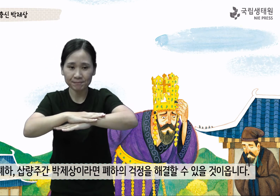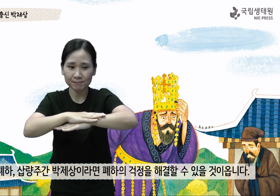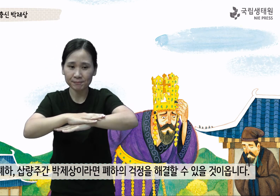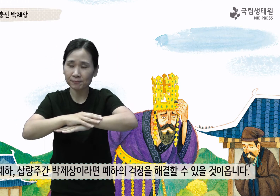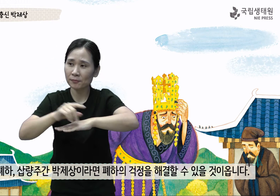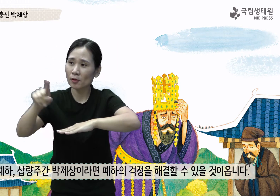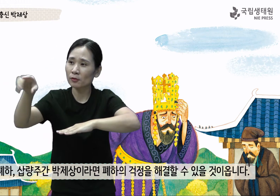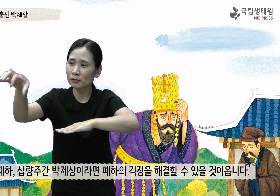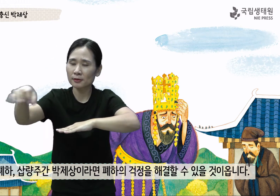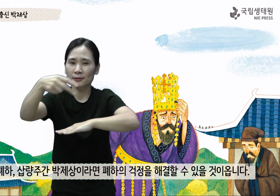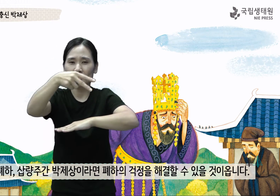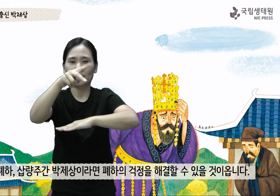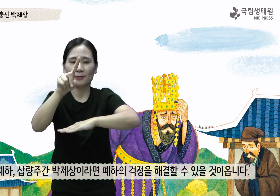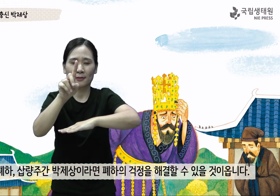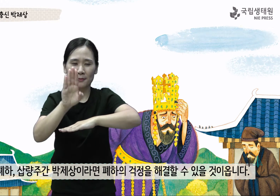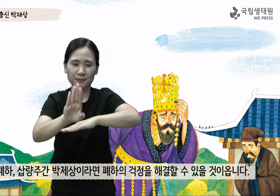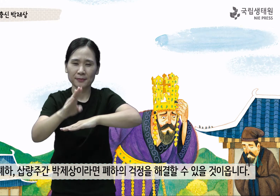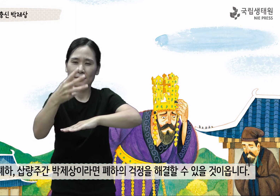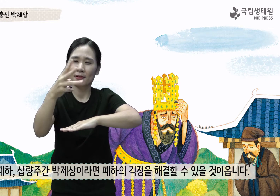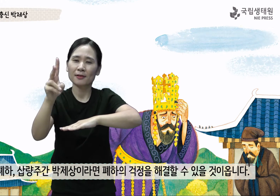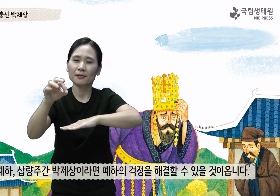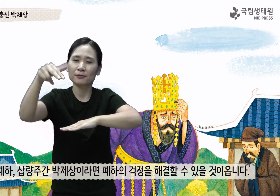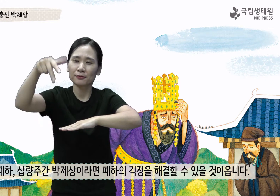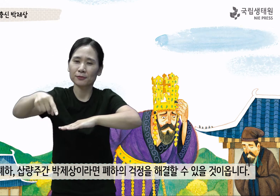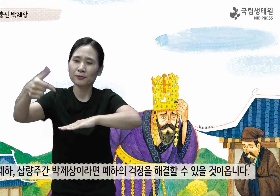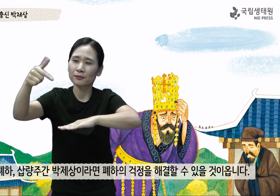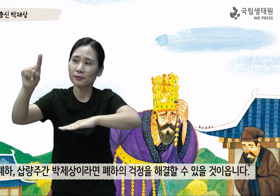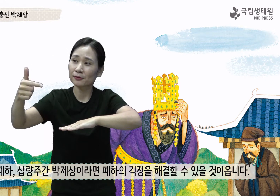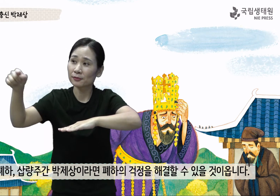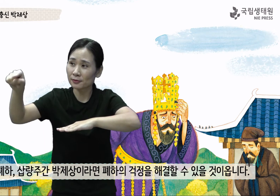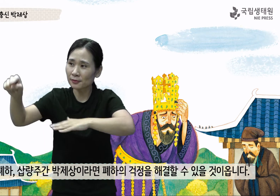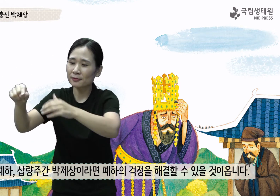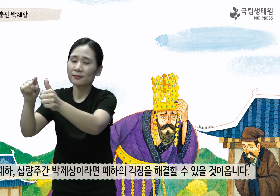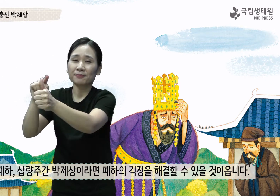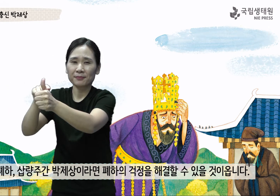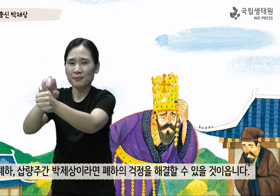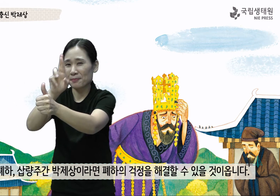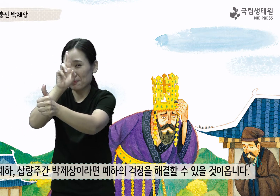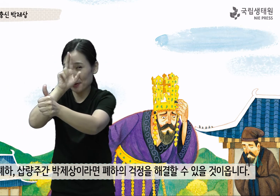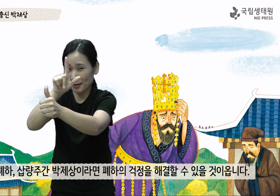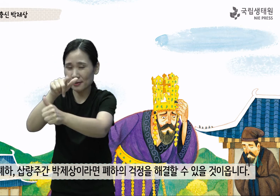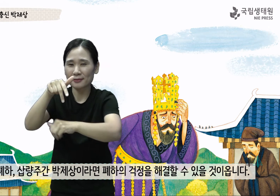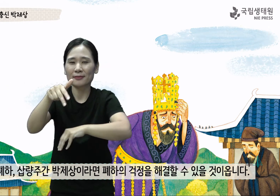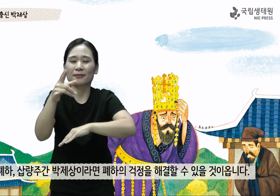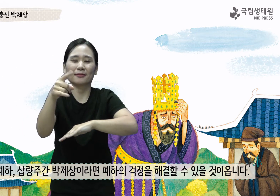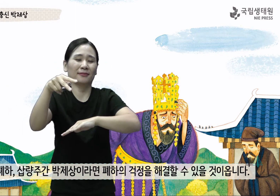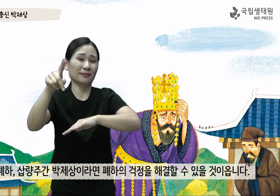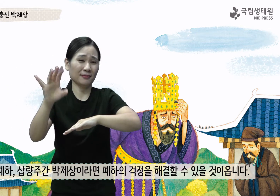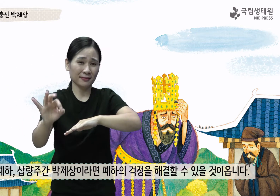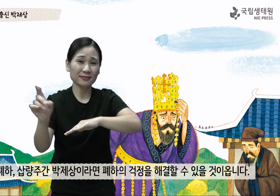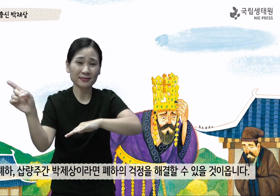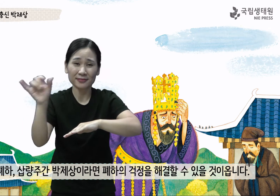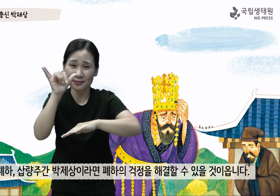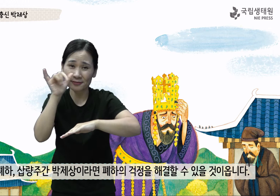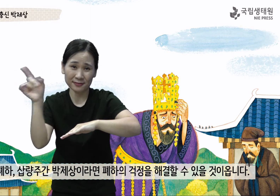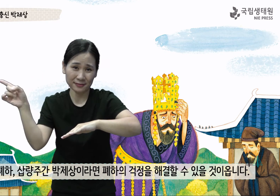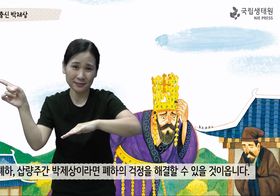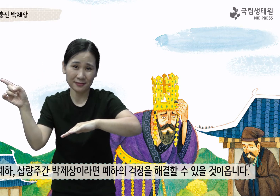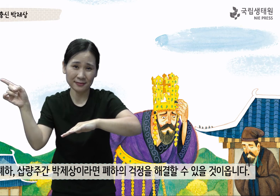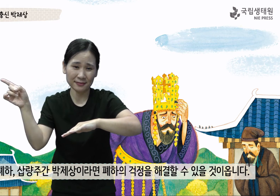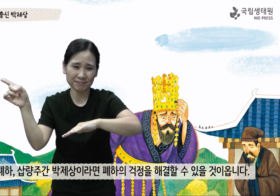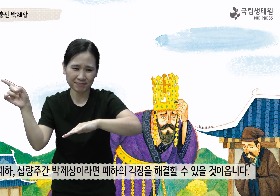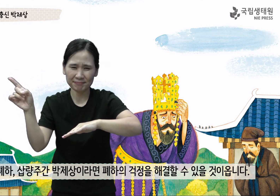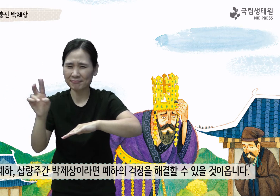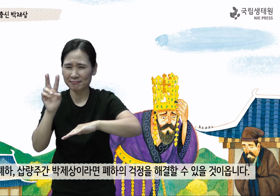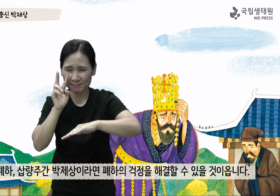폐하, 삼량 주간 박재상이라면 폐하의 걱정을 해결할 수 있을